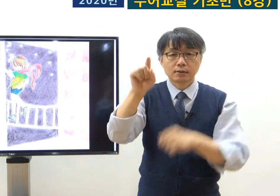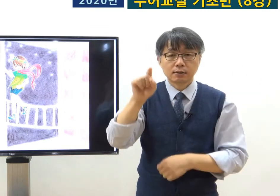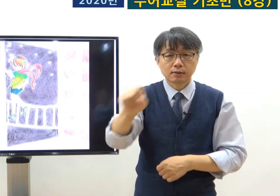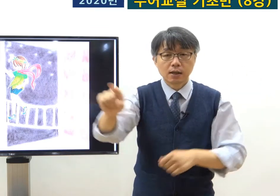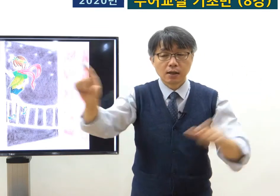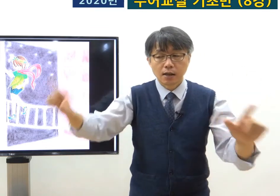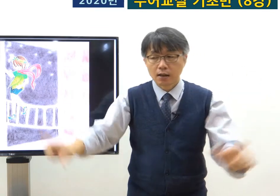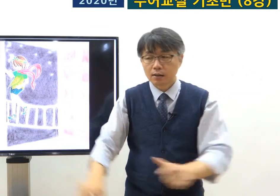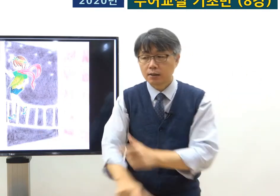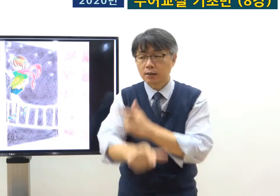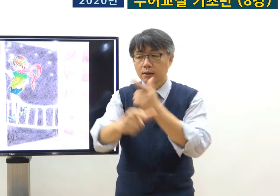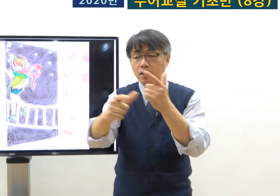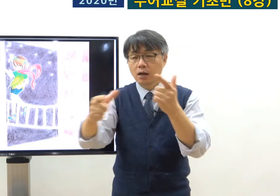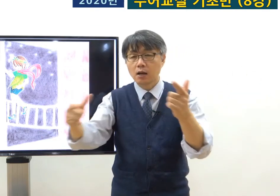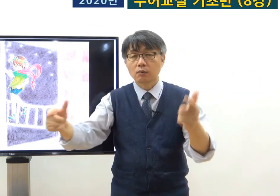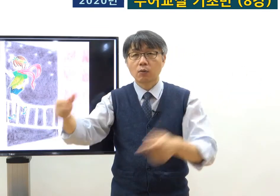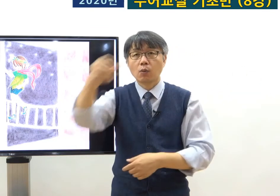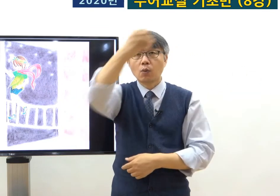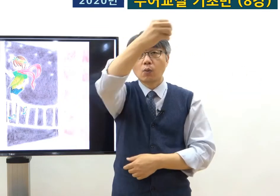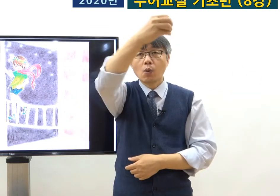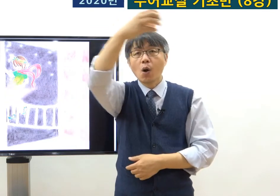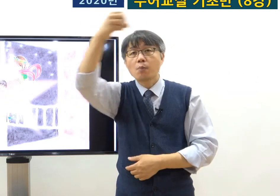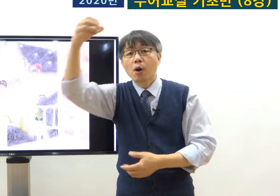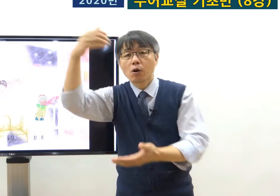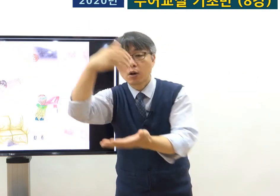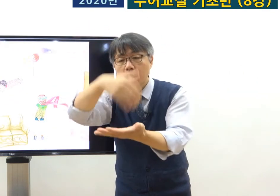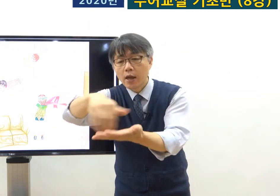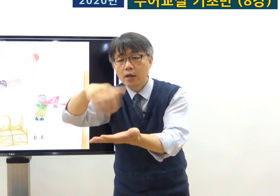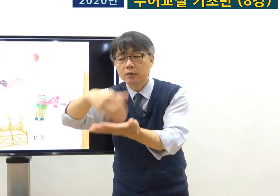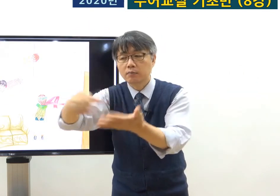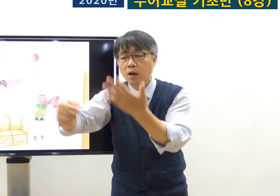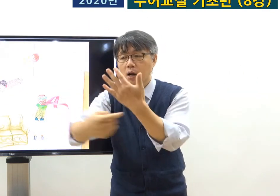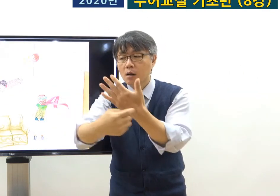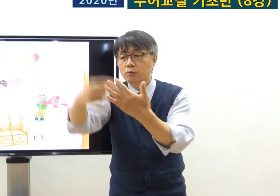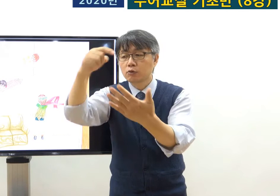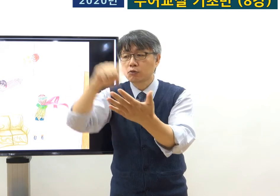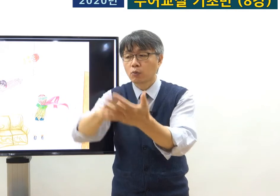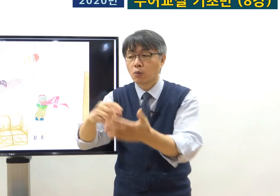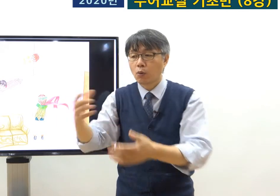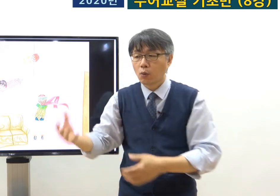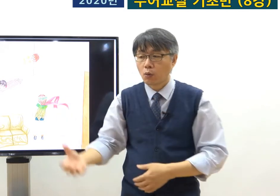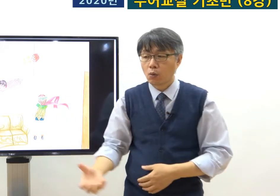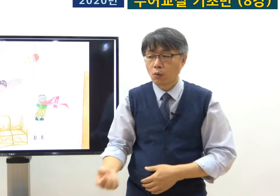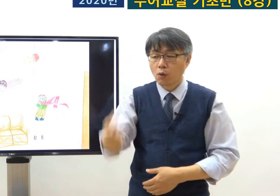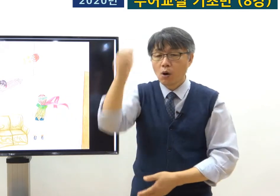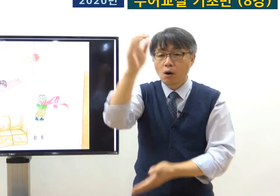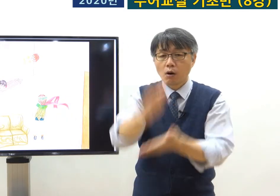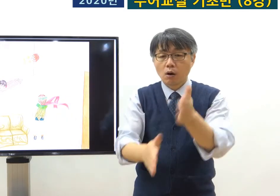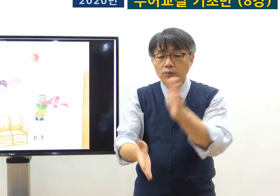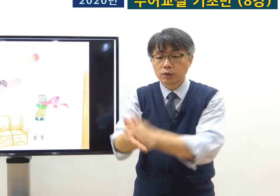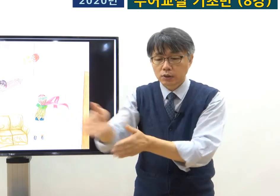사는 게 아니라고 결례는 마음으로 없는